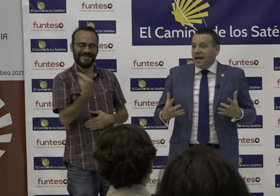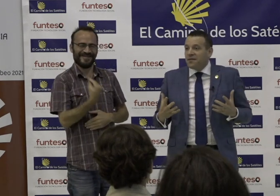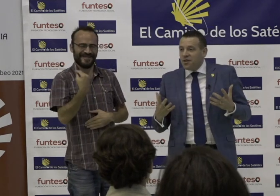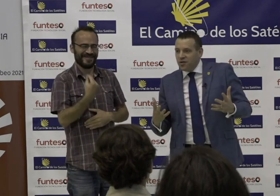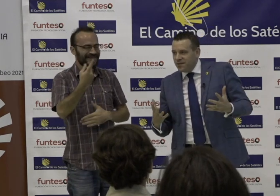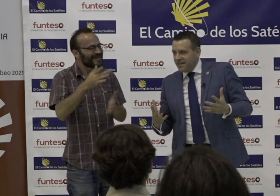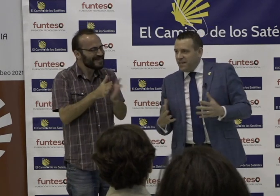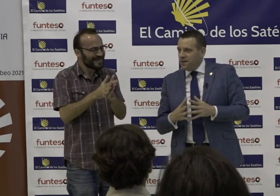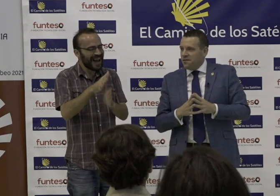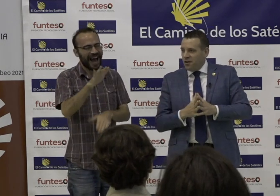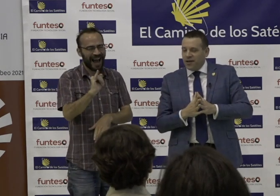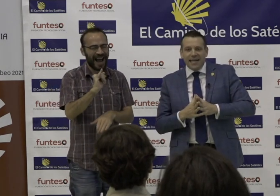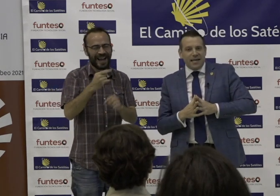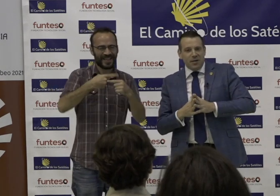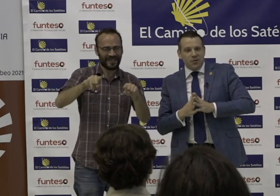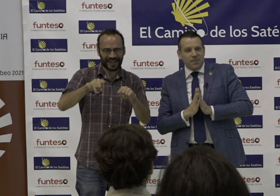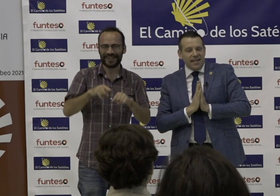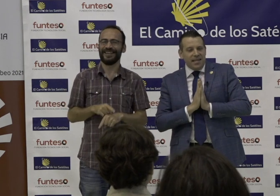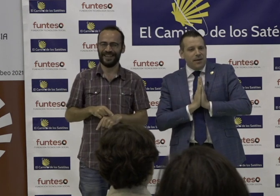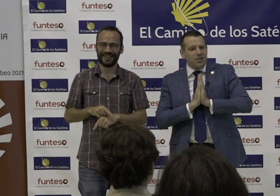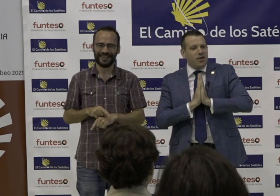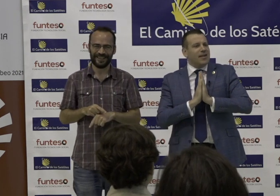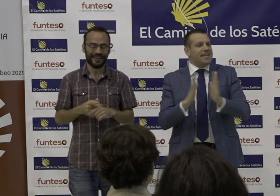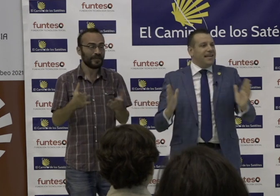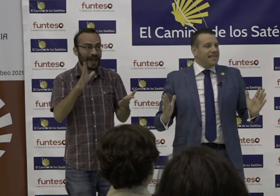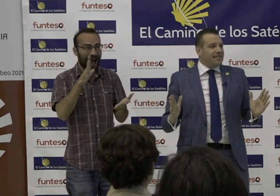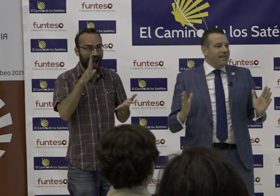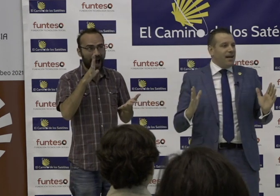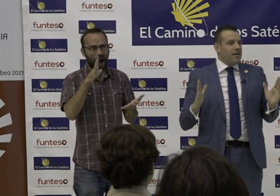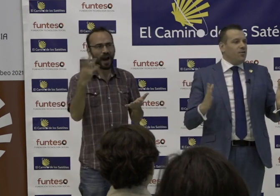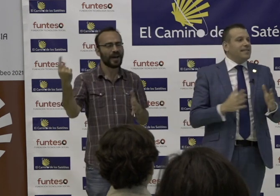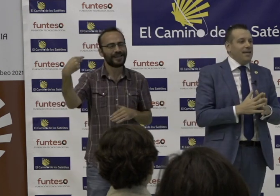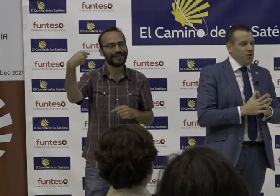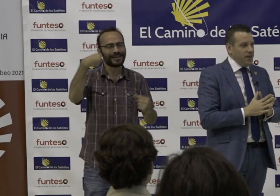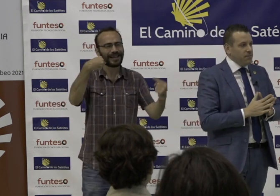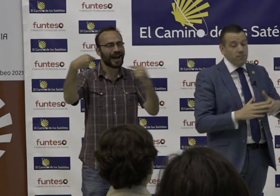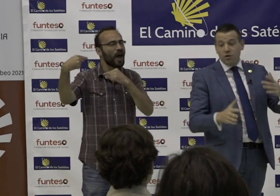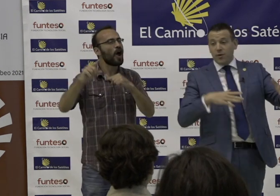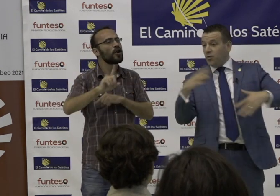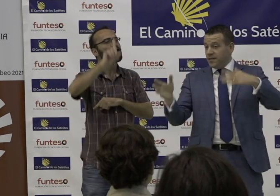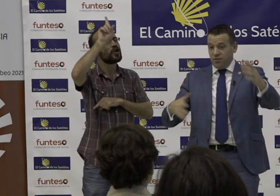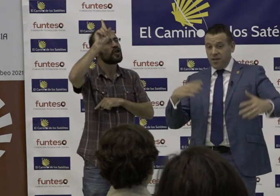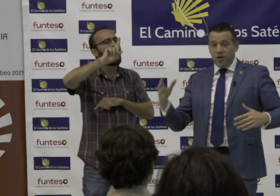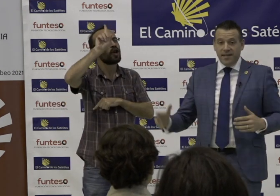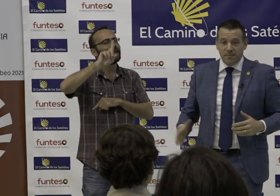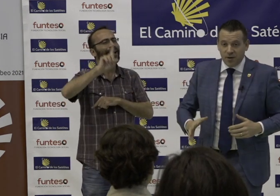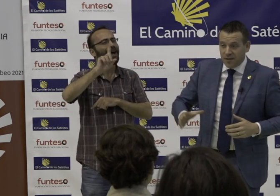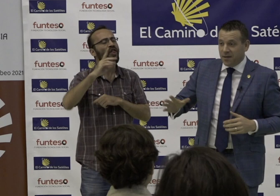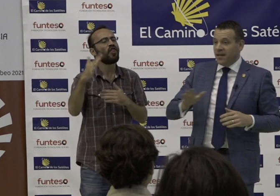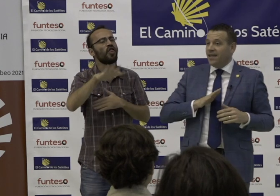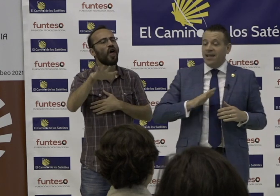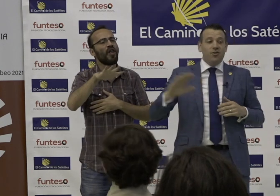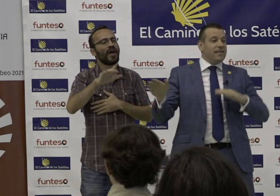con una acción diferenciadora en el camino, y para eso quiero que señaléis hacia dónde está el norte. No os preocupéis si os equivocáis,